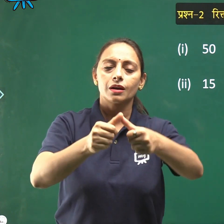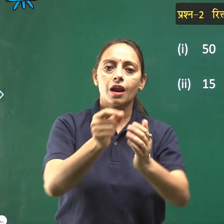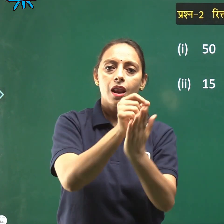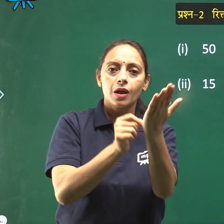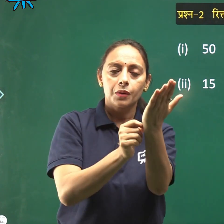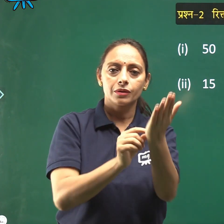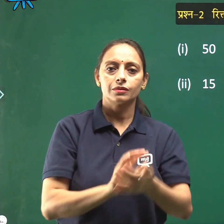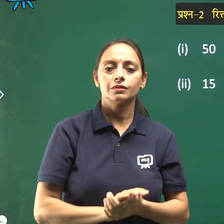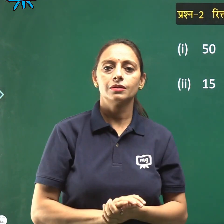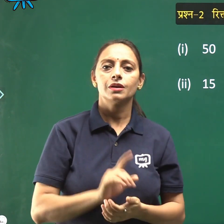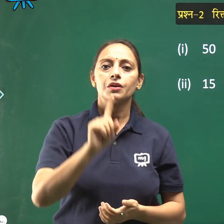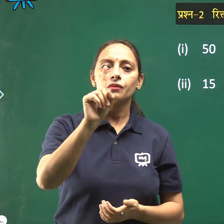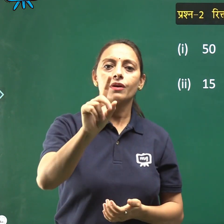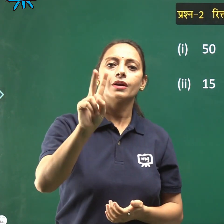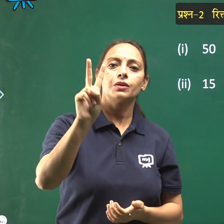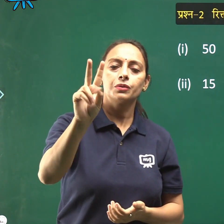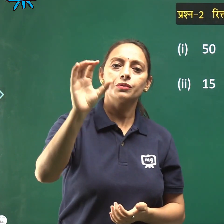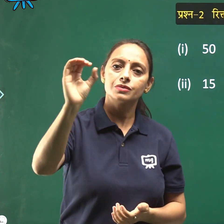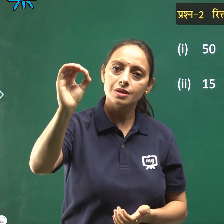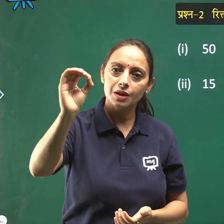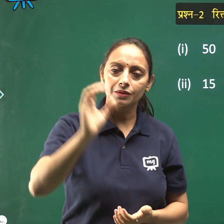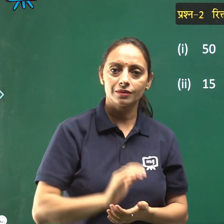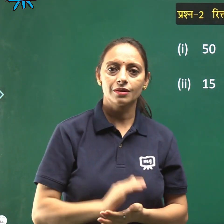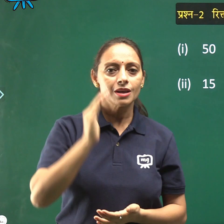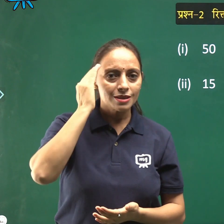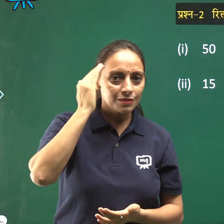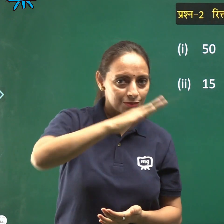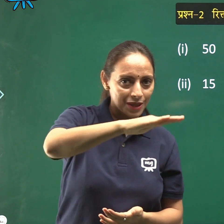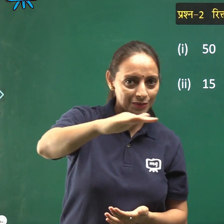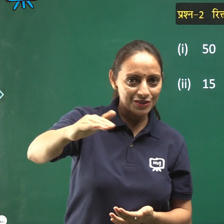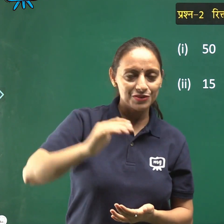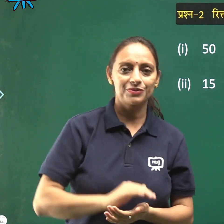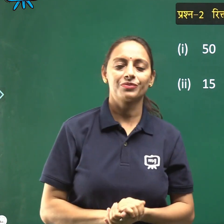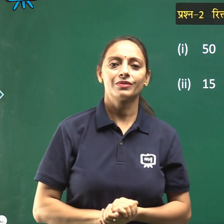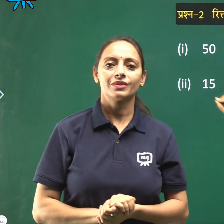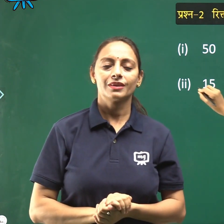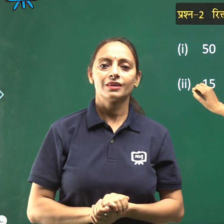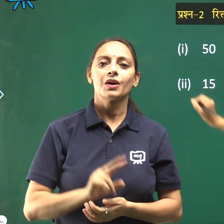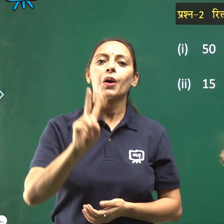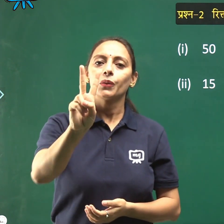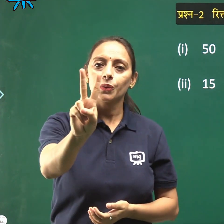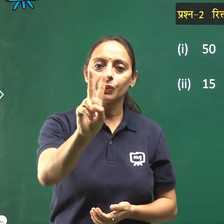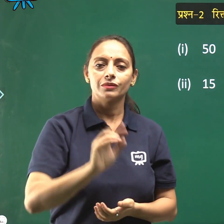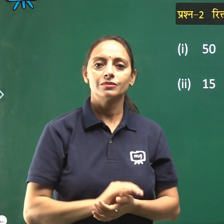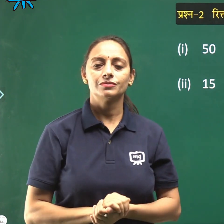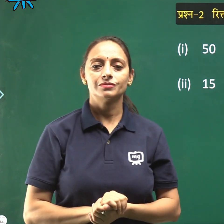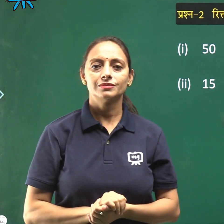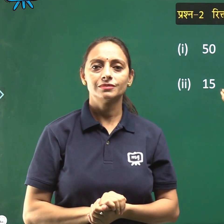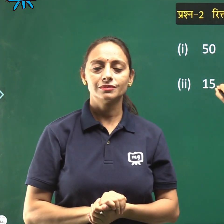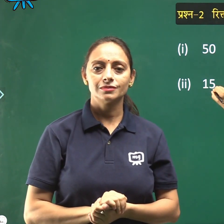इसका, 120। समझ में आया बच्चों? नंबर दो,